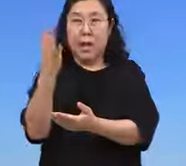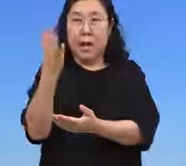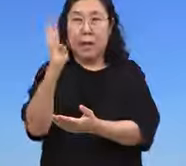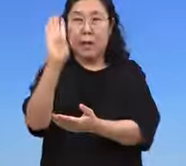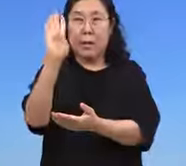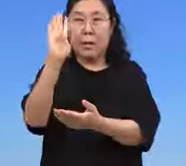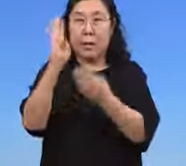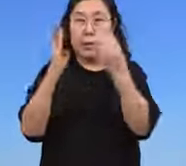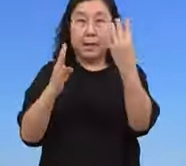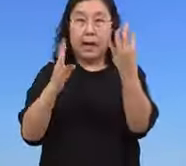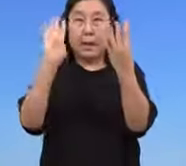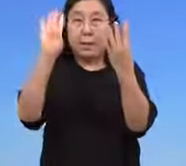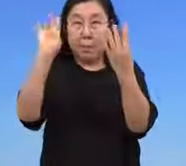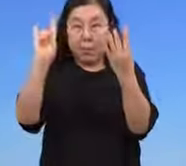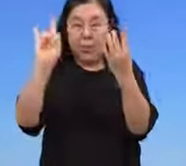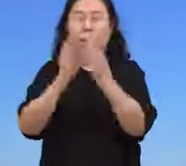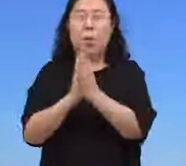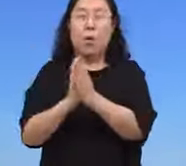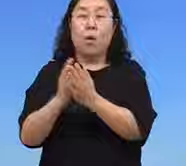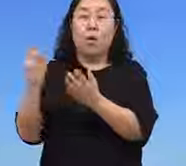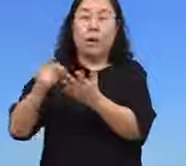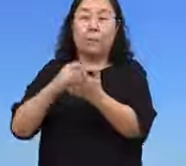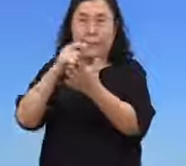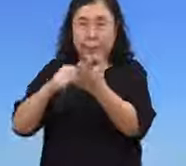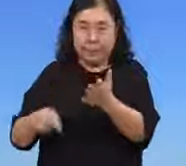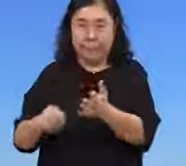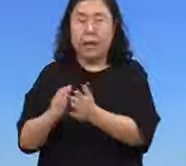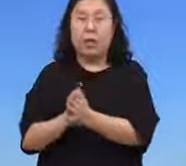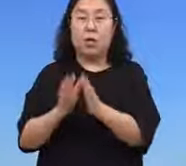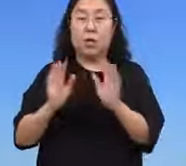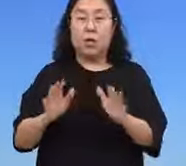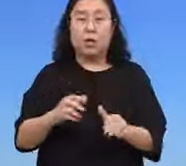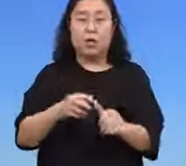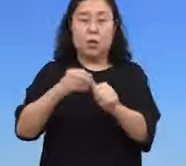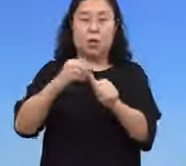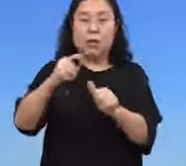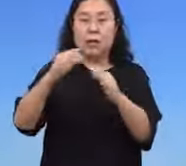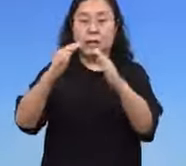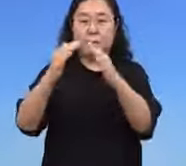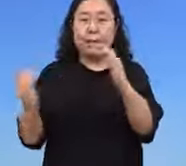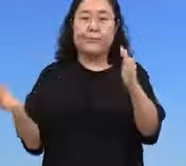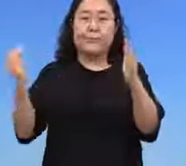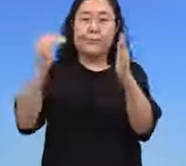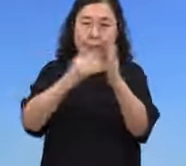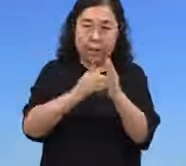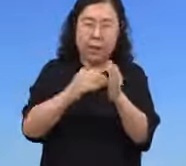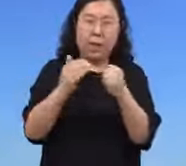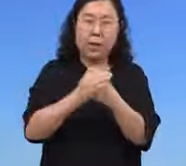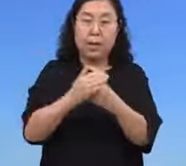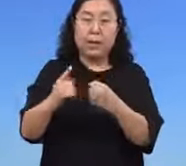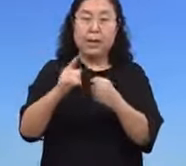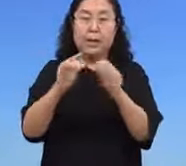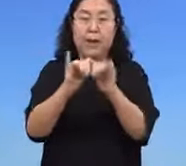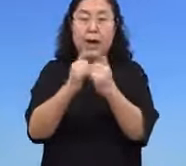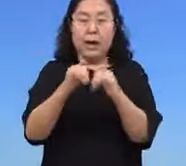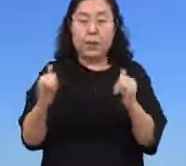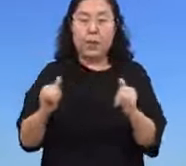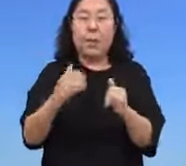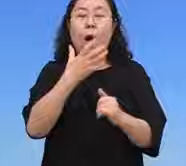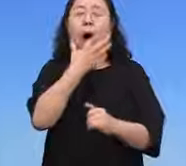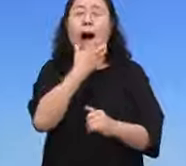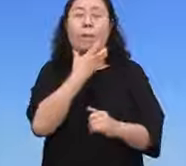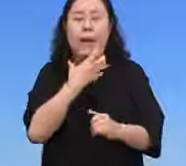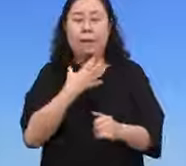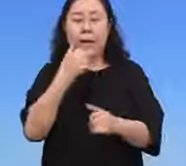갑절이나 갚겠나이다. 그랬더니 9절, 예수께서 이르시되 오늘 구원이 이 집에 이르렀으니 이 사람도